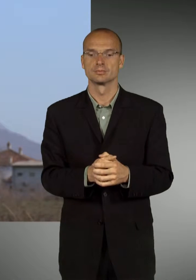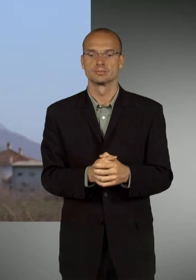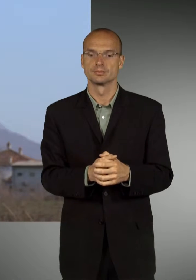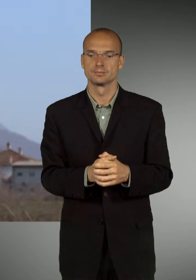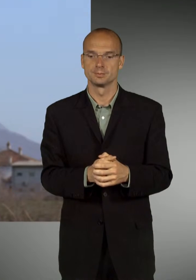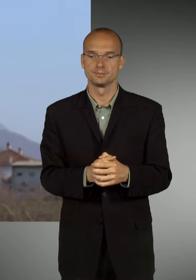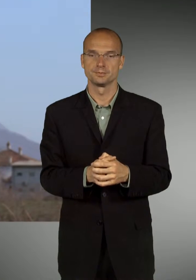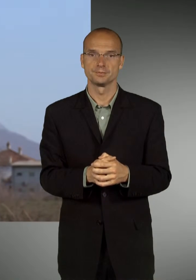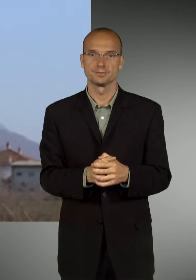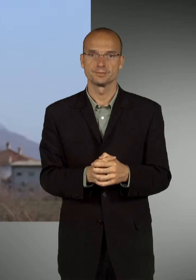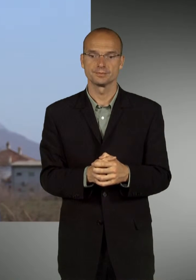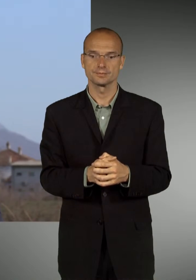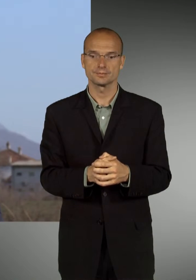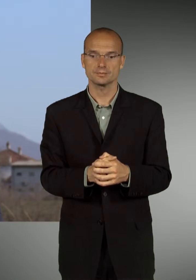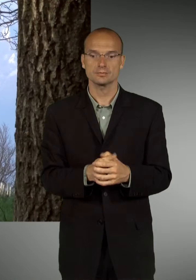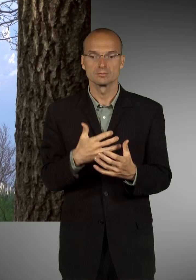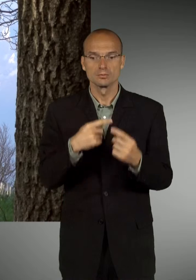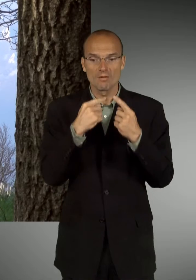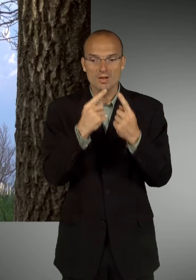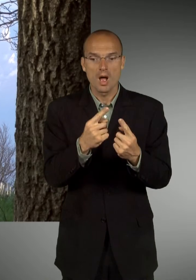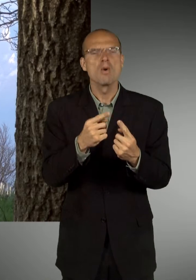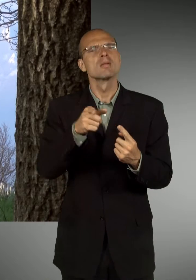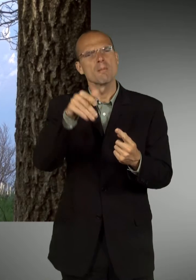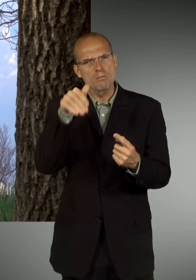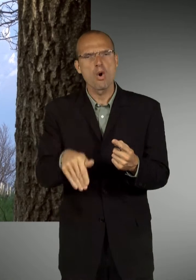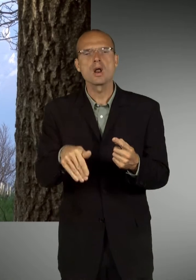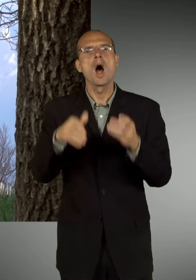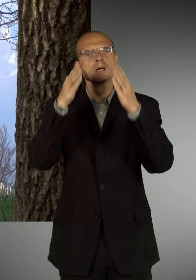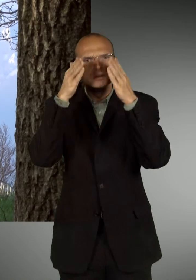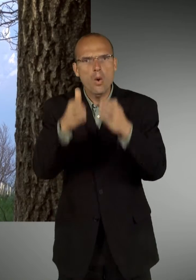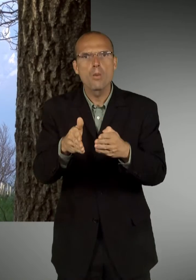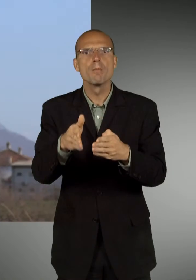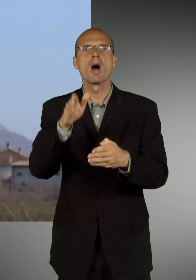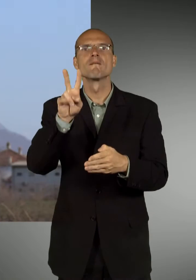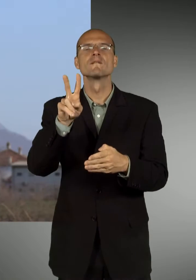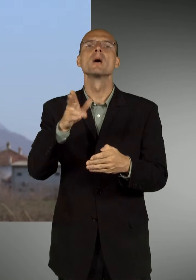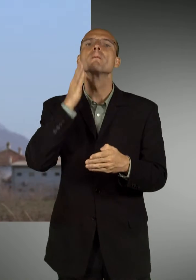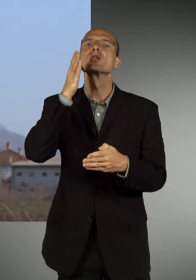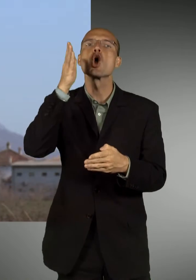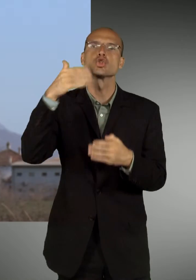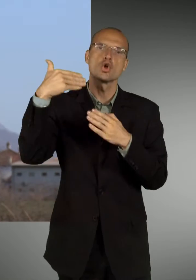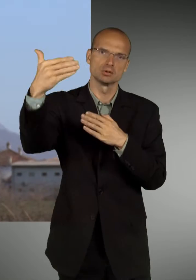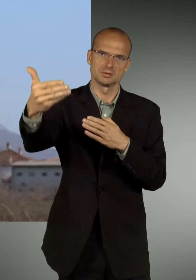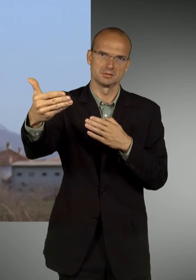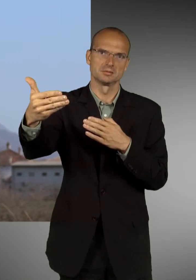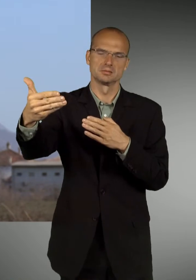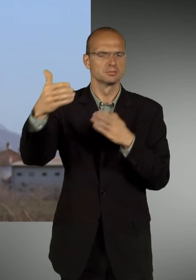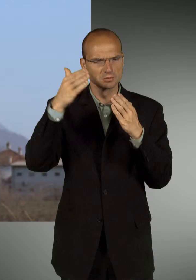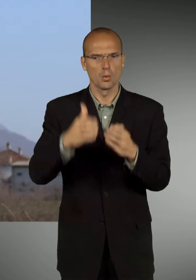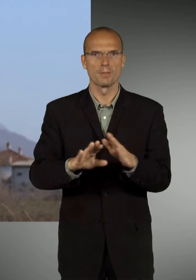e ascoltando di andare a votare e di credere